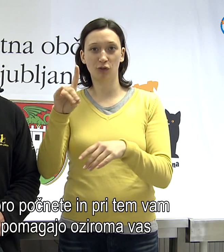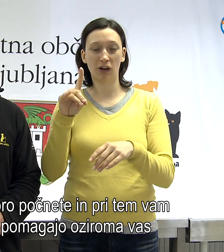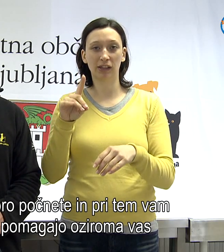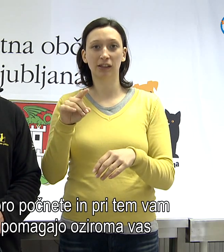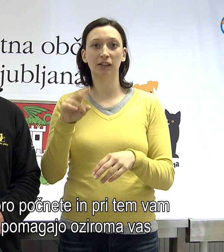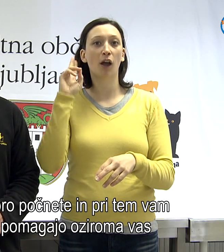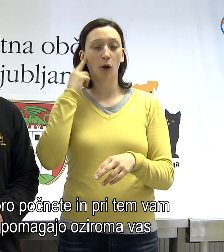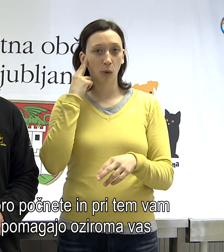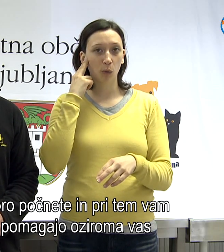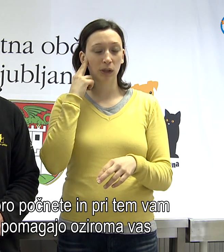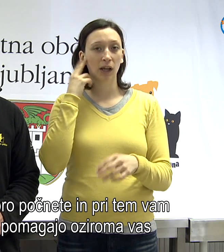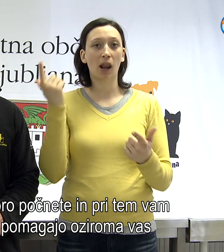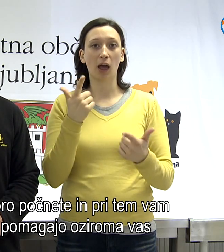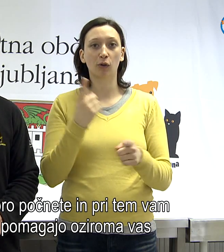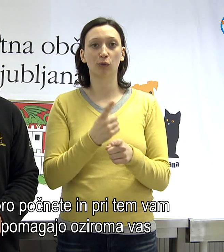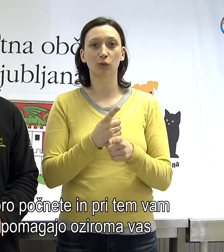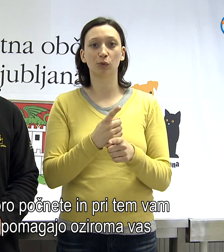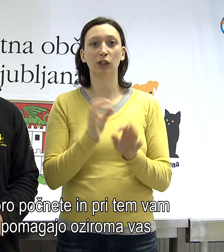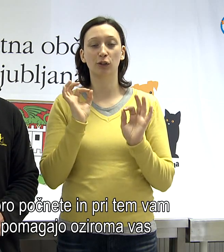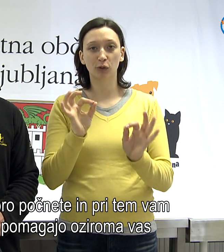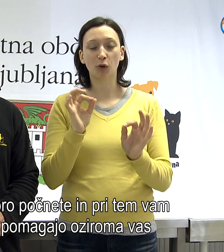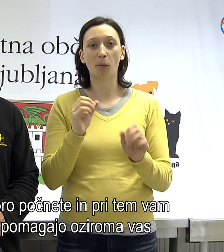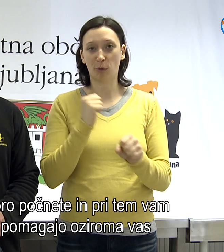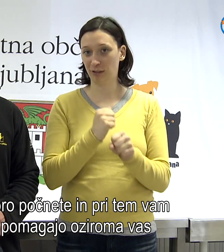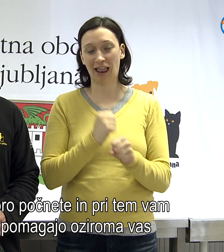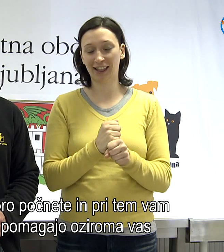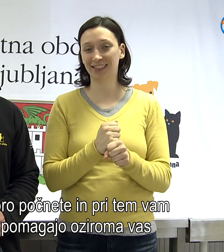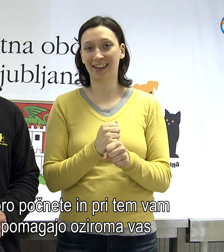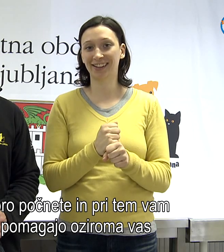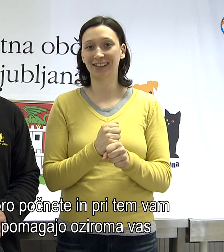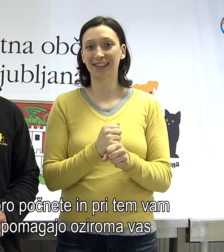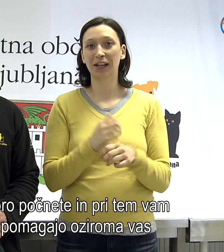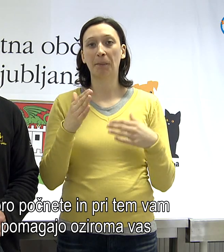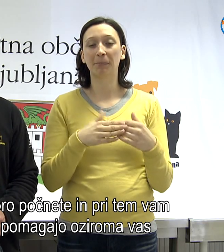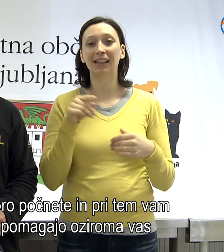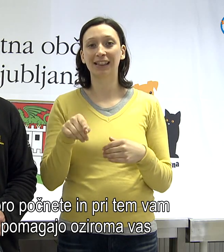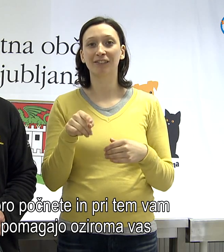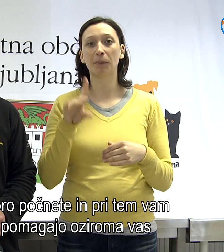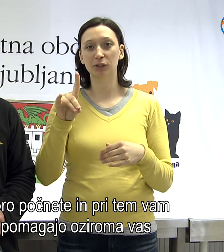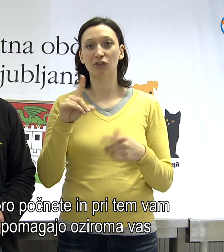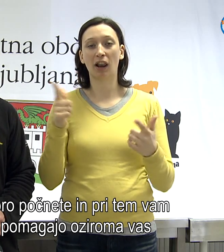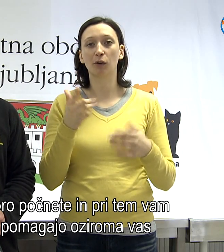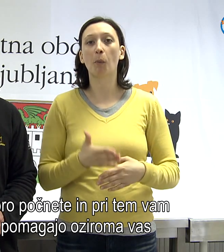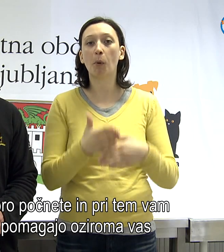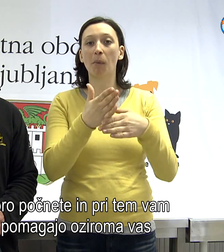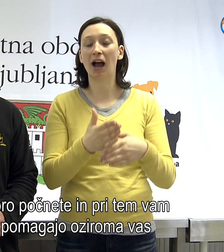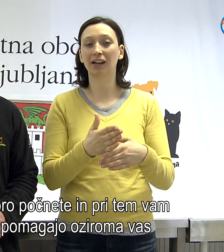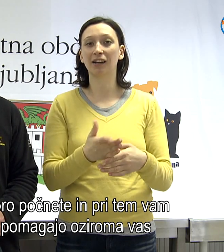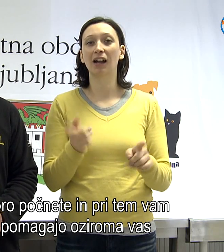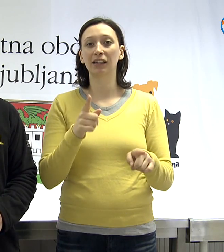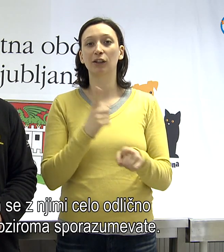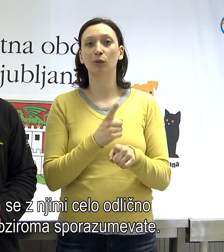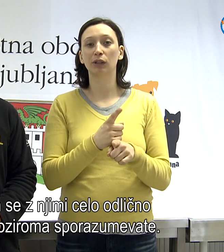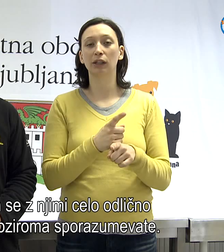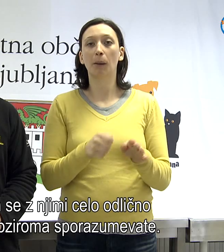vi gluhonemi lahko tudi zelo dobro počnete. In pri temu vam živali lahko pomagajo oziroma